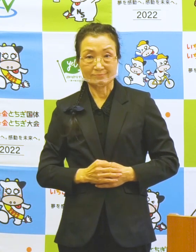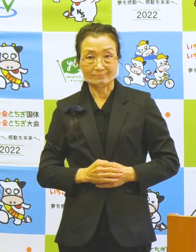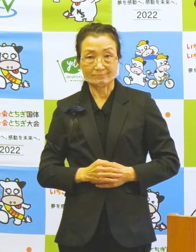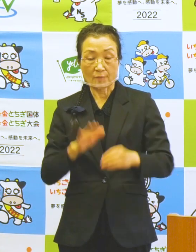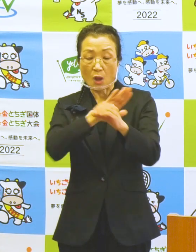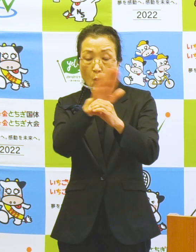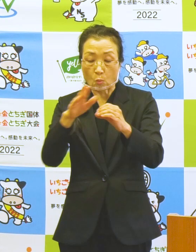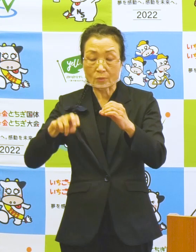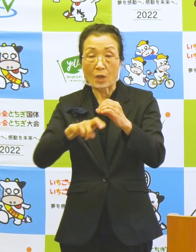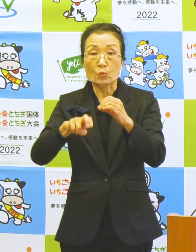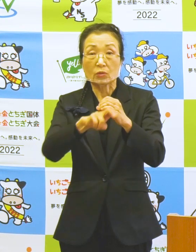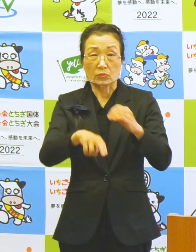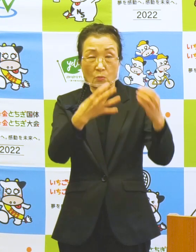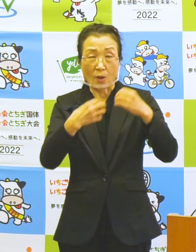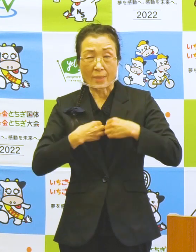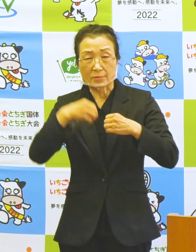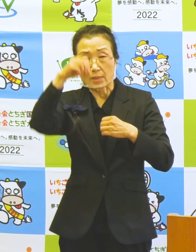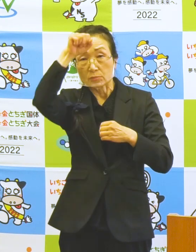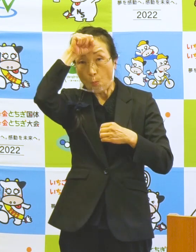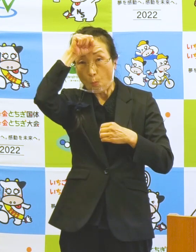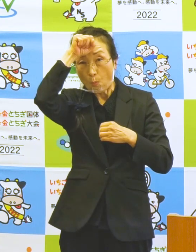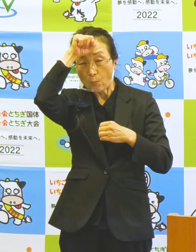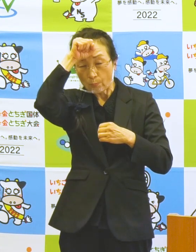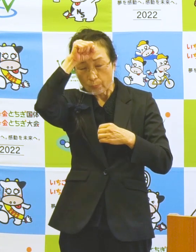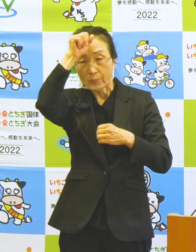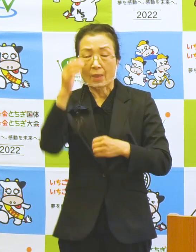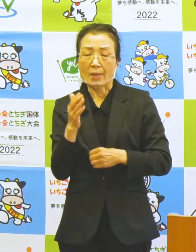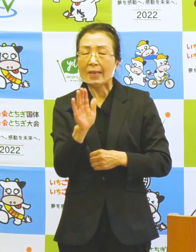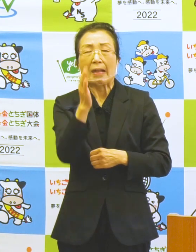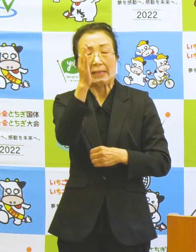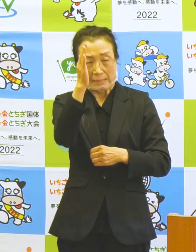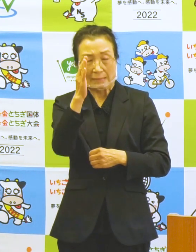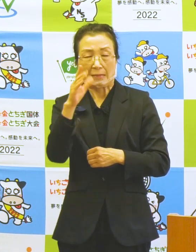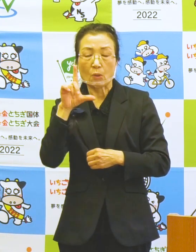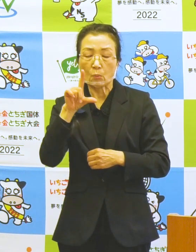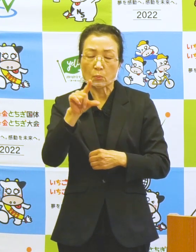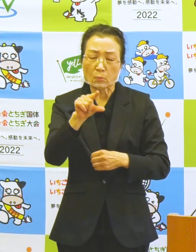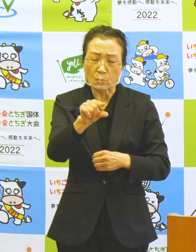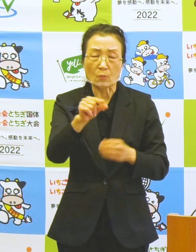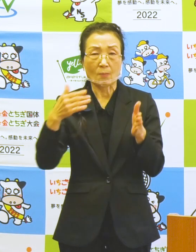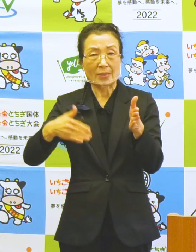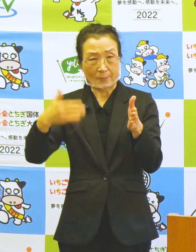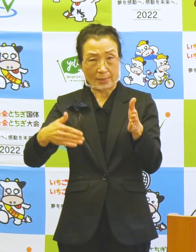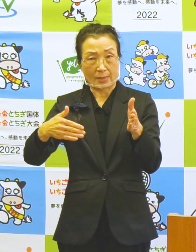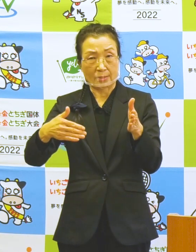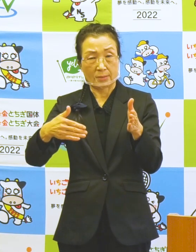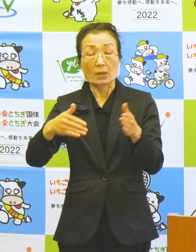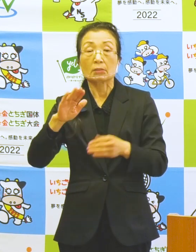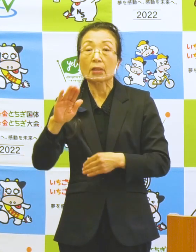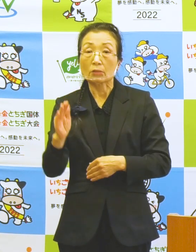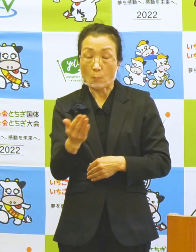新型コロナウイルス感染症、なかなか感染が収まりません。しか